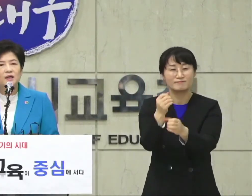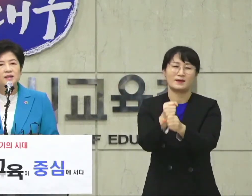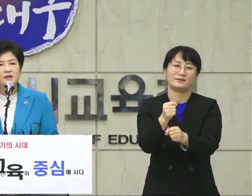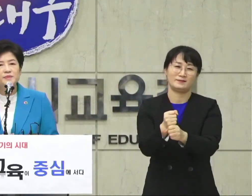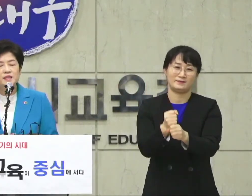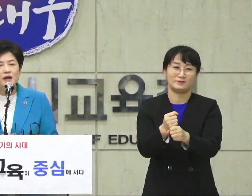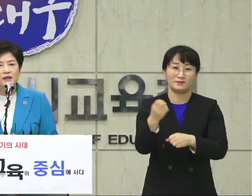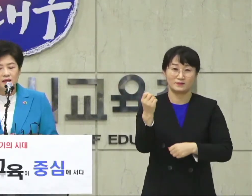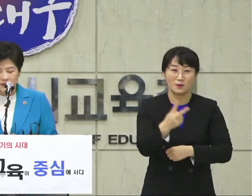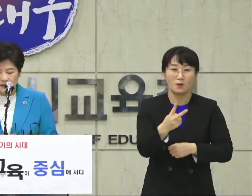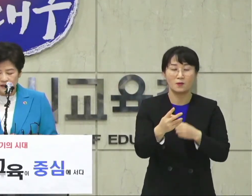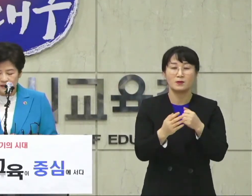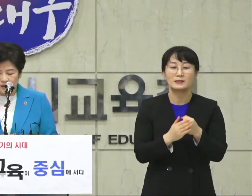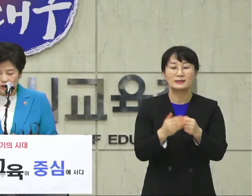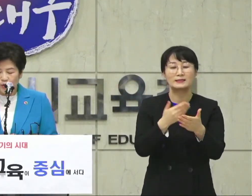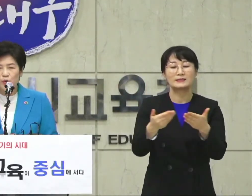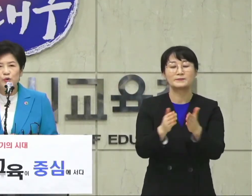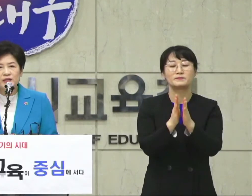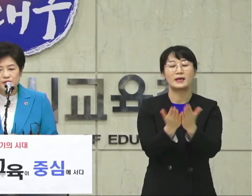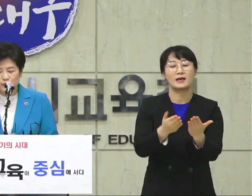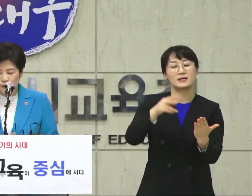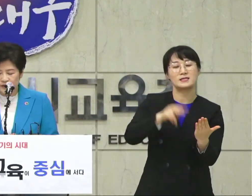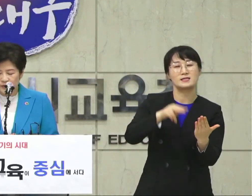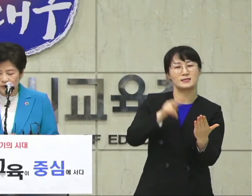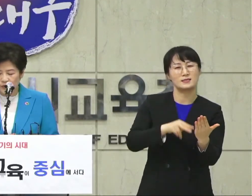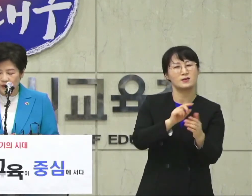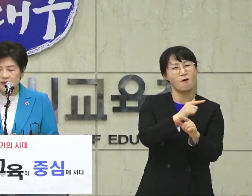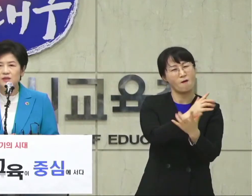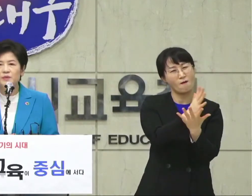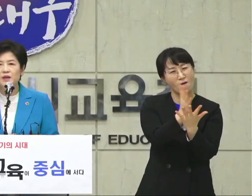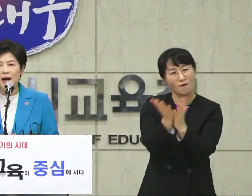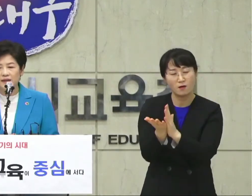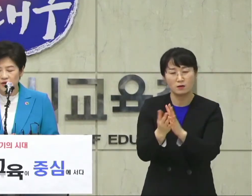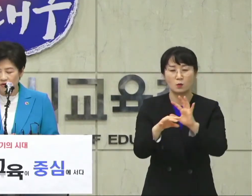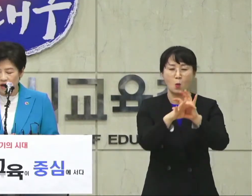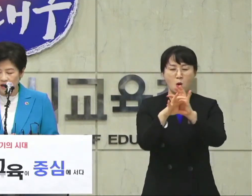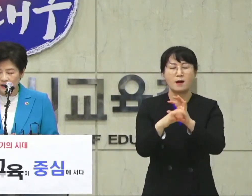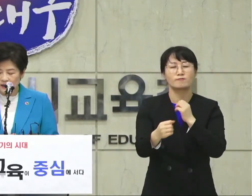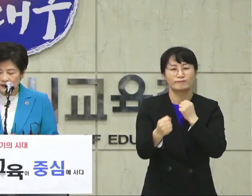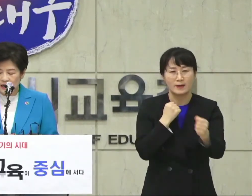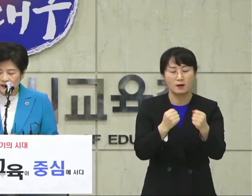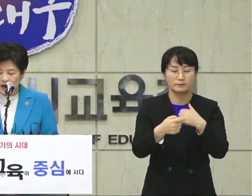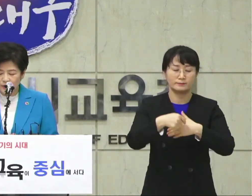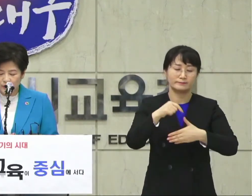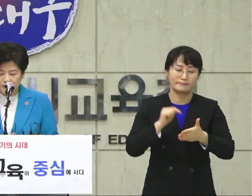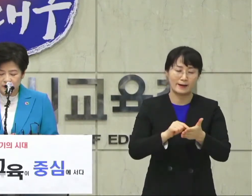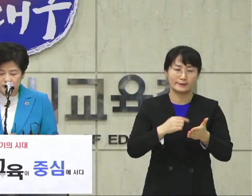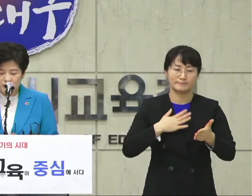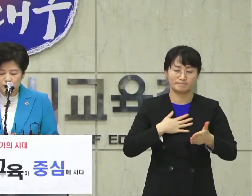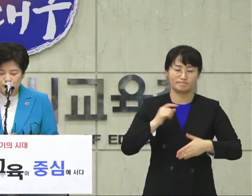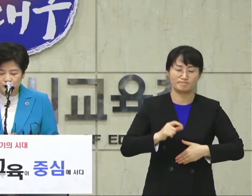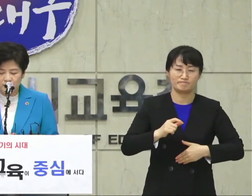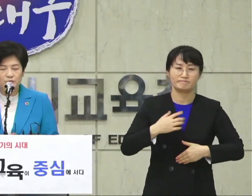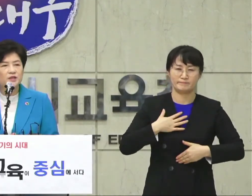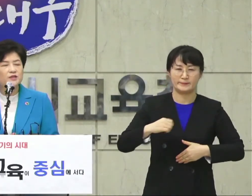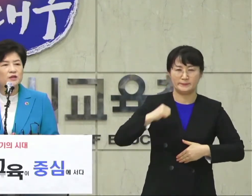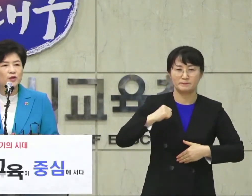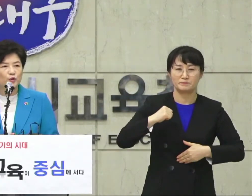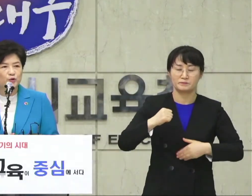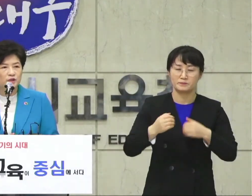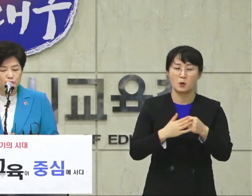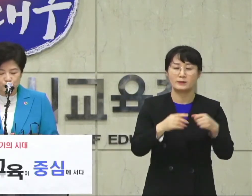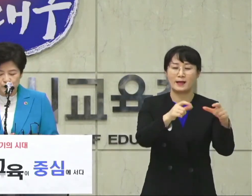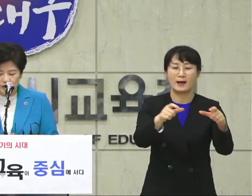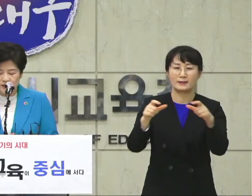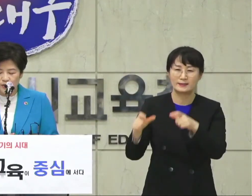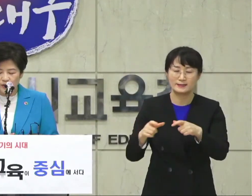제작하고 그림책 읽기 등 코로나 속에서도 심리 방역과 단위 학교 실천 중심